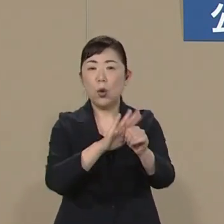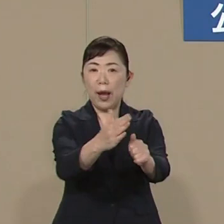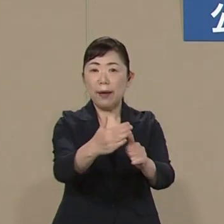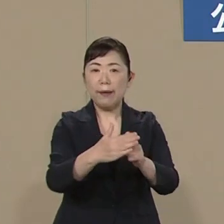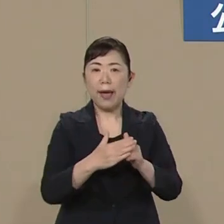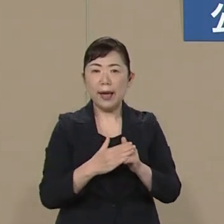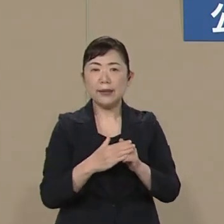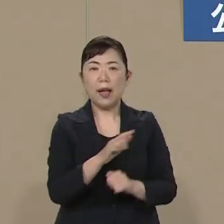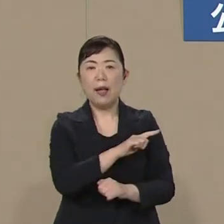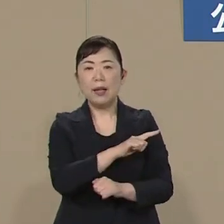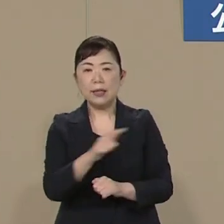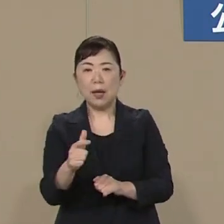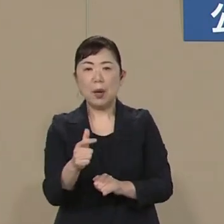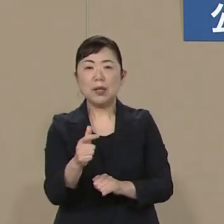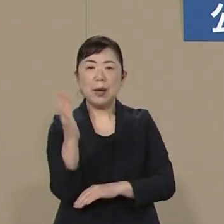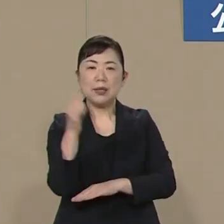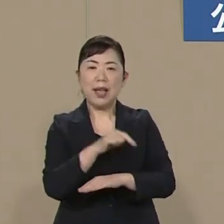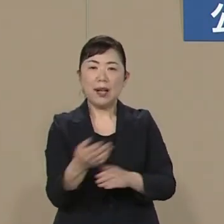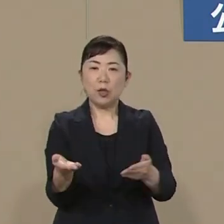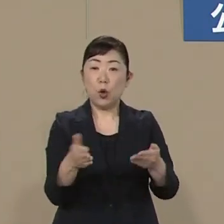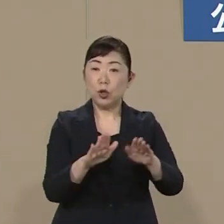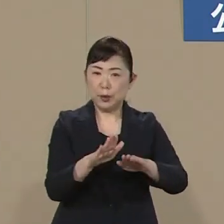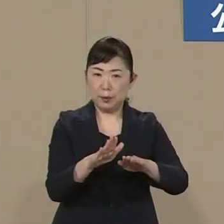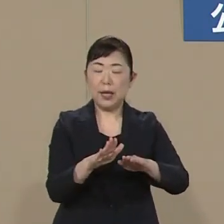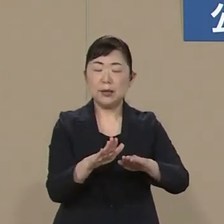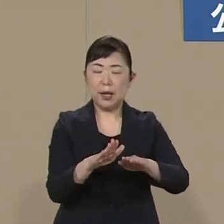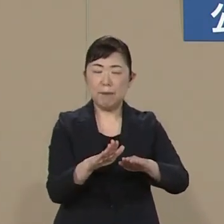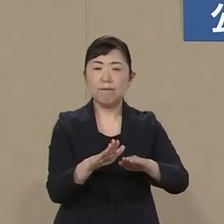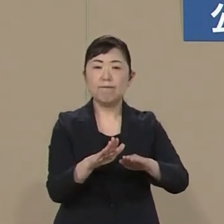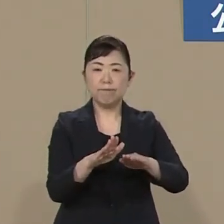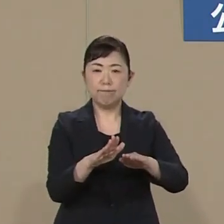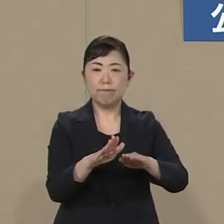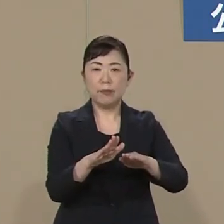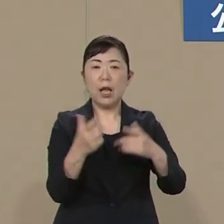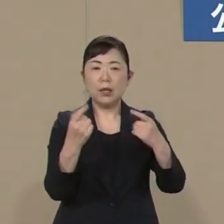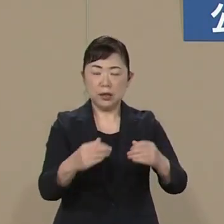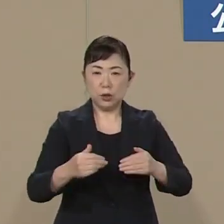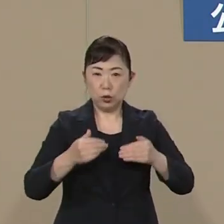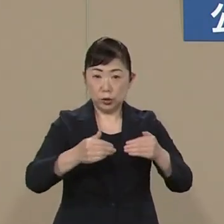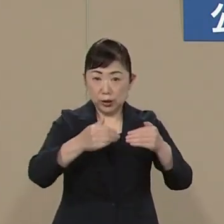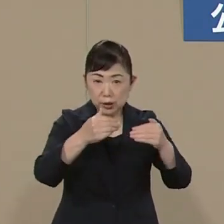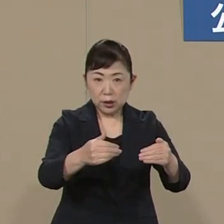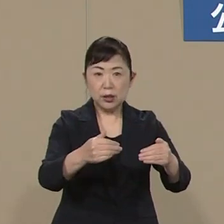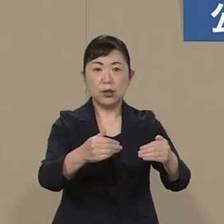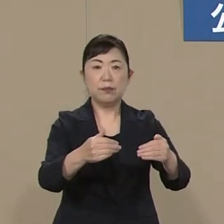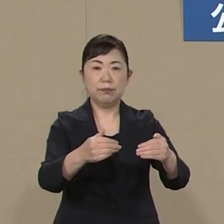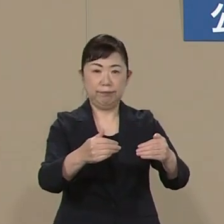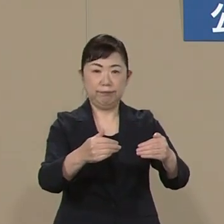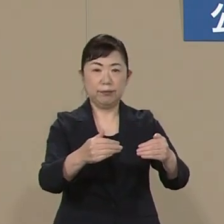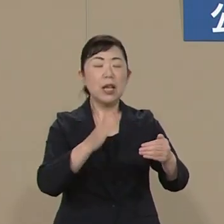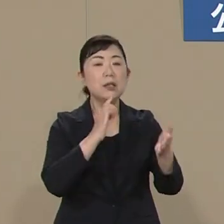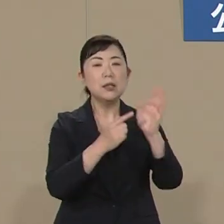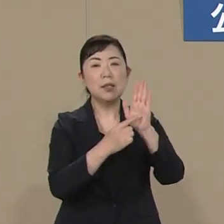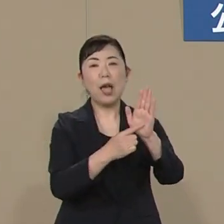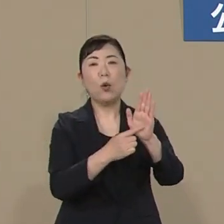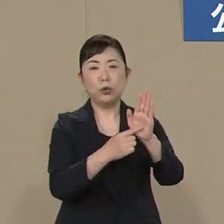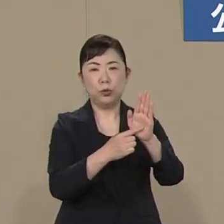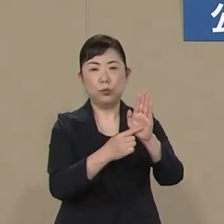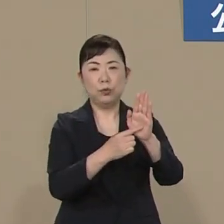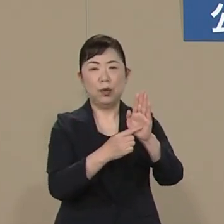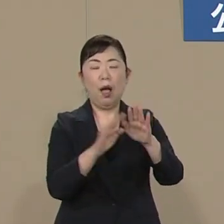で様々な政策を組み合わせそれぞれのレベルで立体的に推進実現する